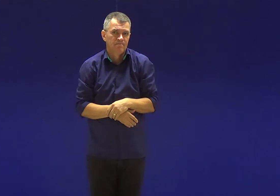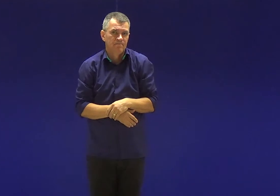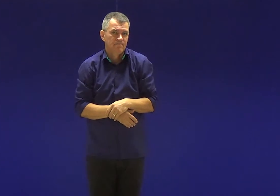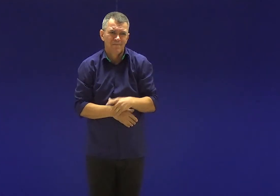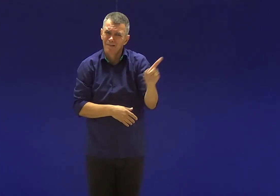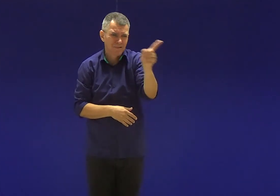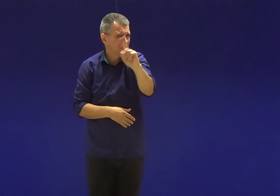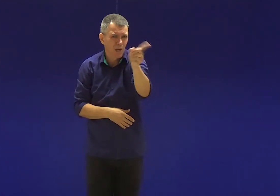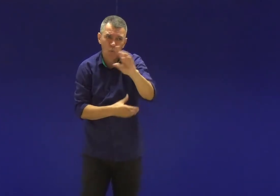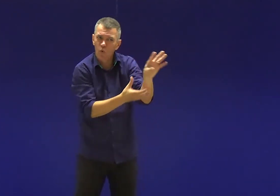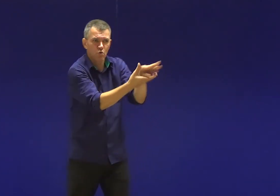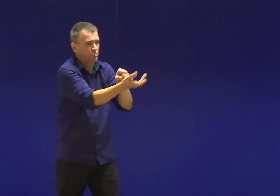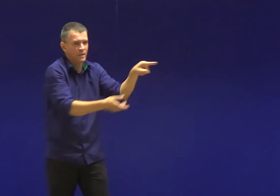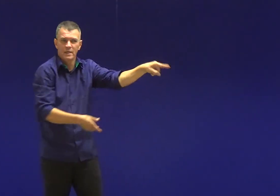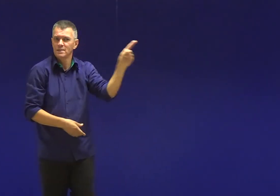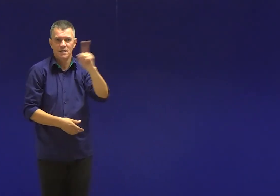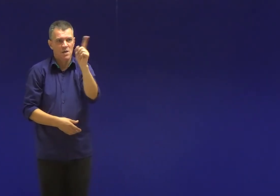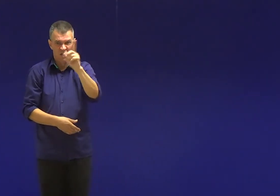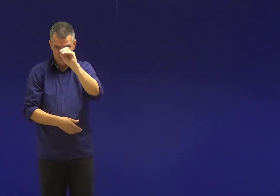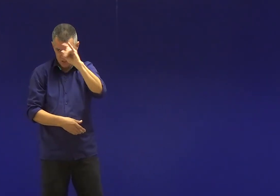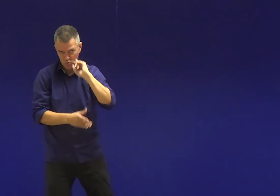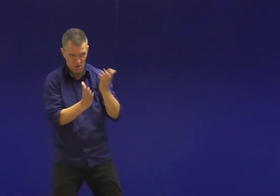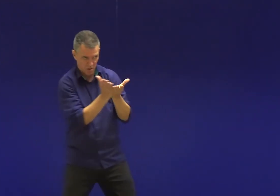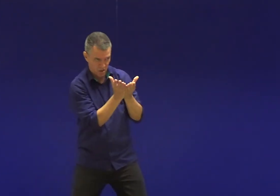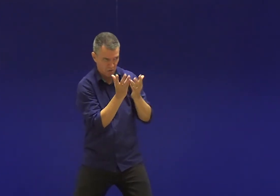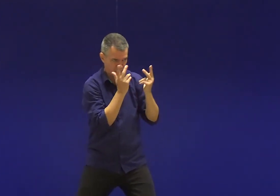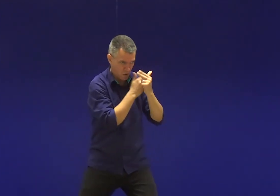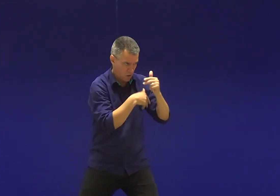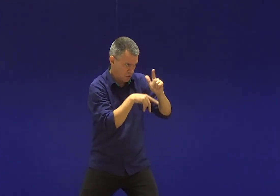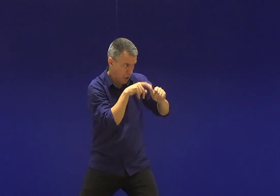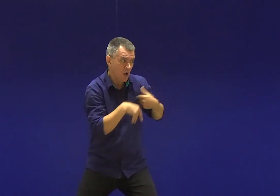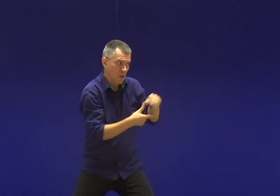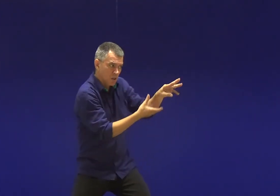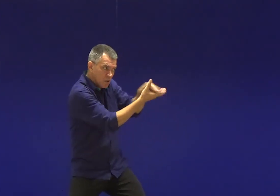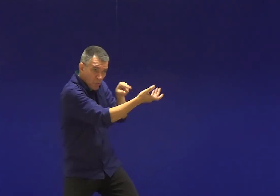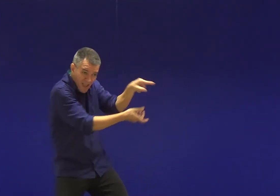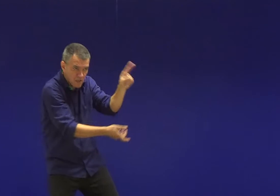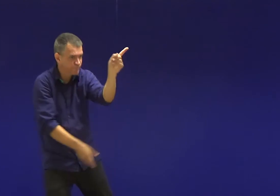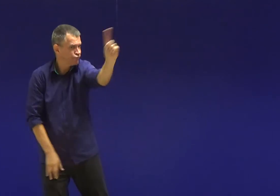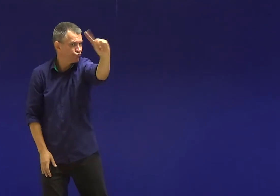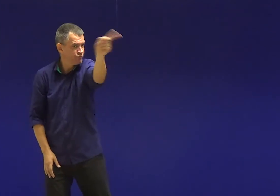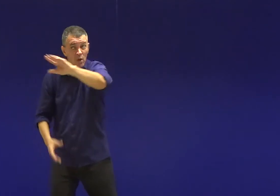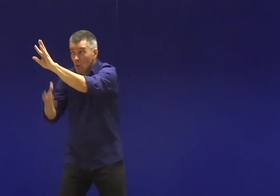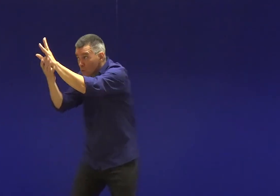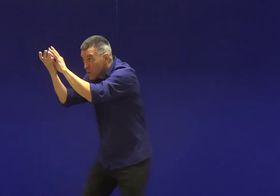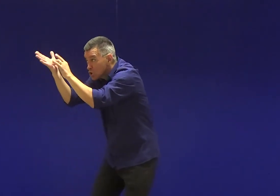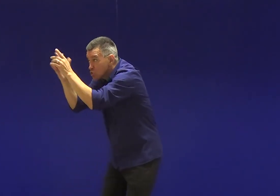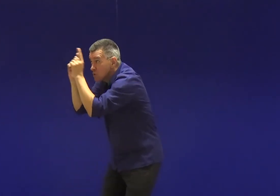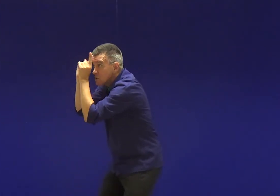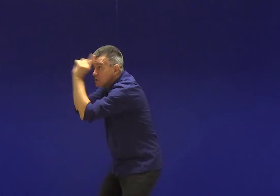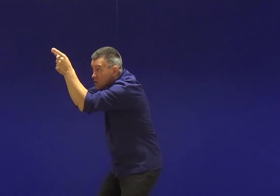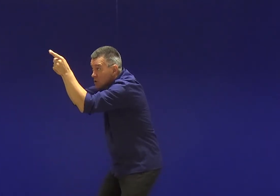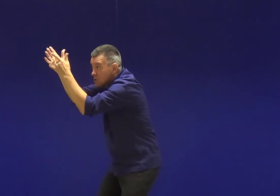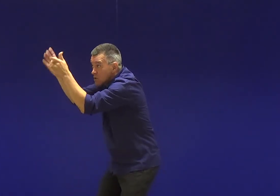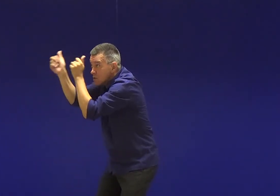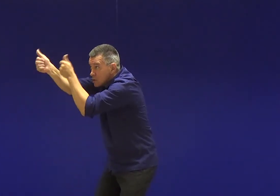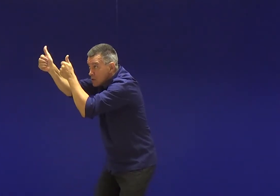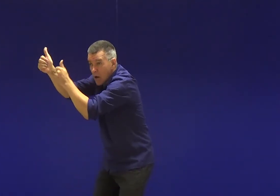isso? Não imitem essas pessoas. Não imitem. Imitem a